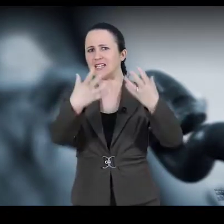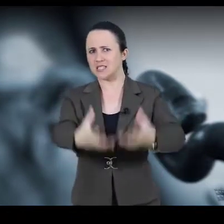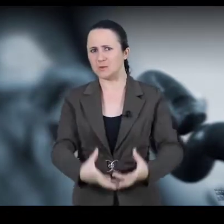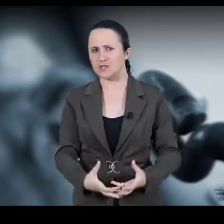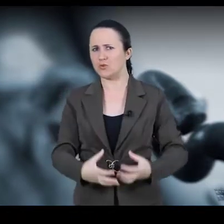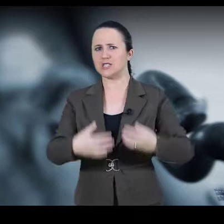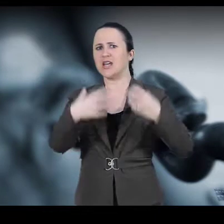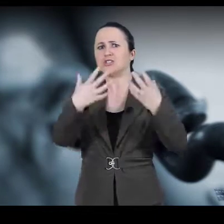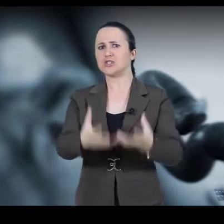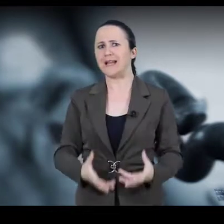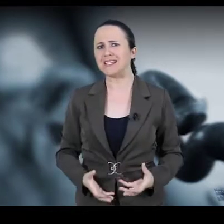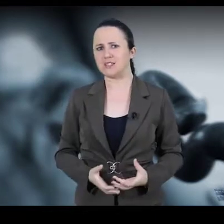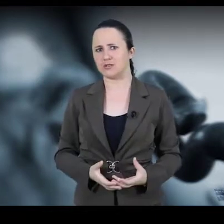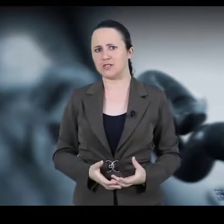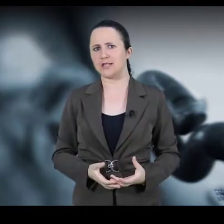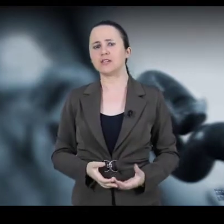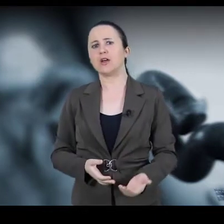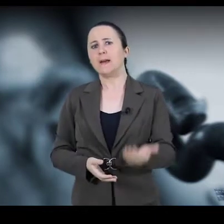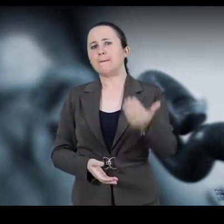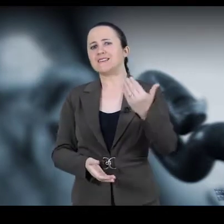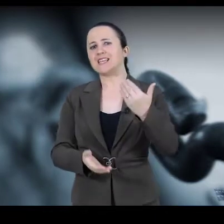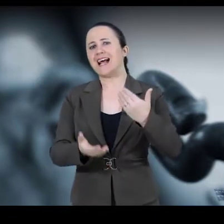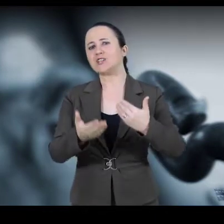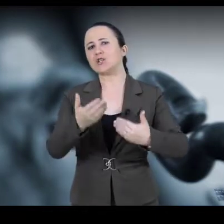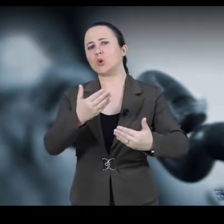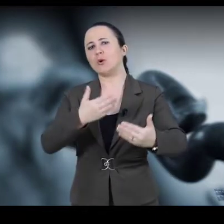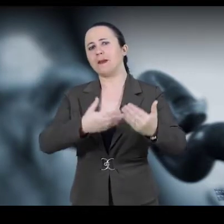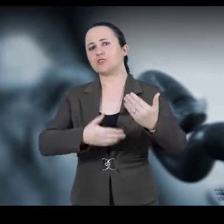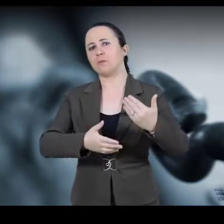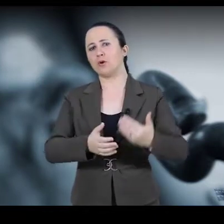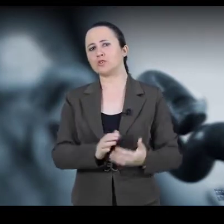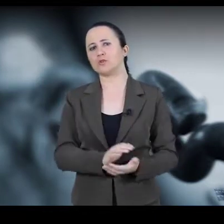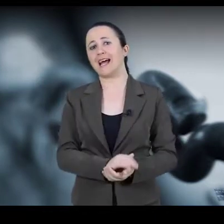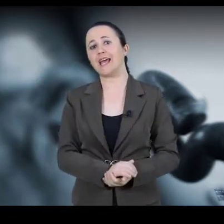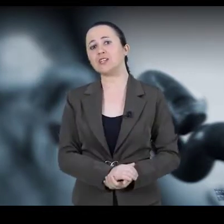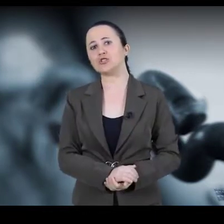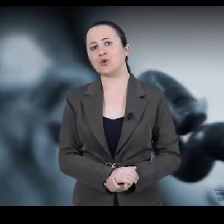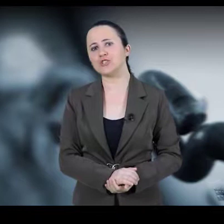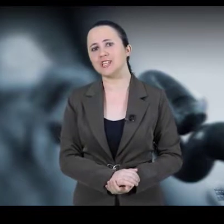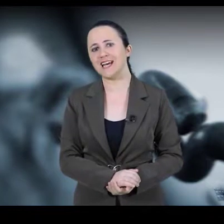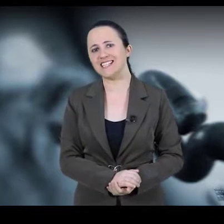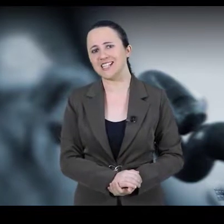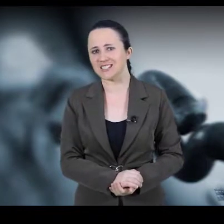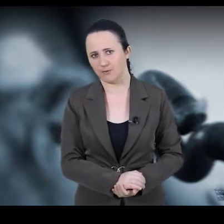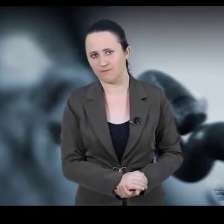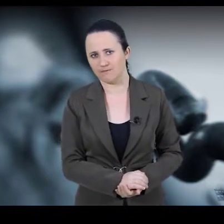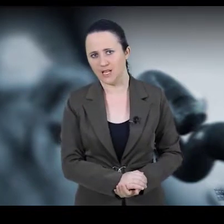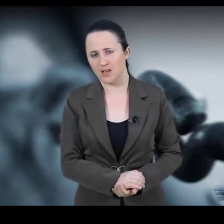essas pessoas, de isolá-las da sociedade, mas que haja todo o pressuposto da ressocialização.